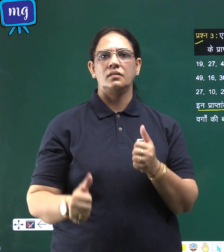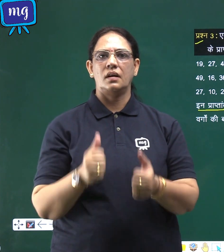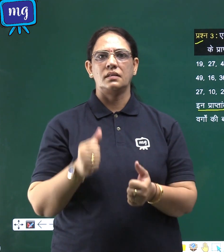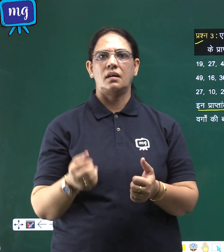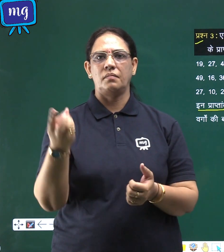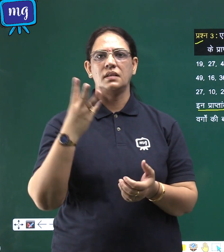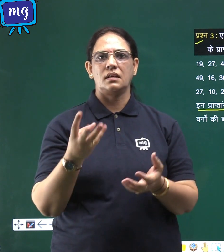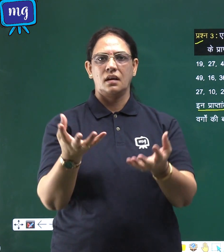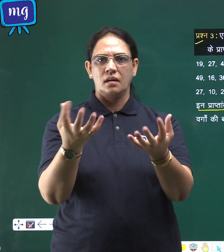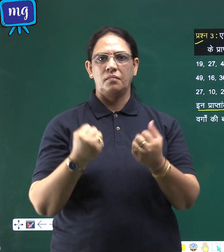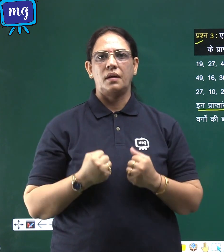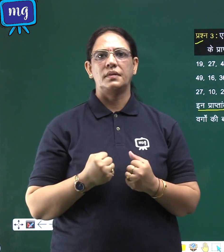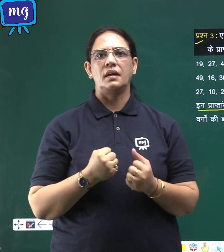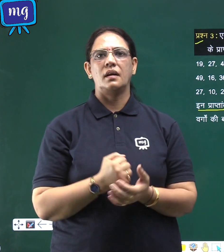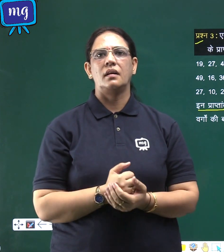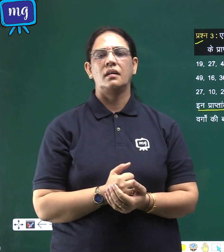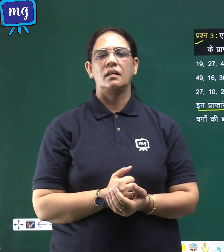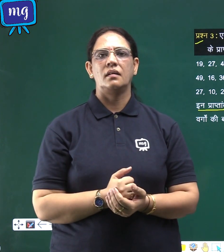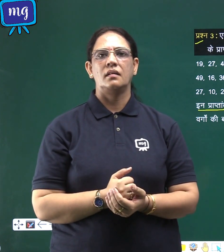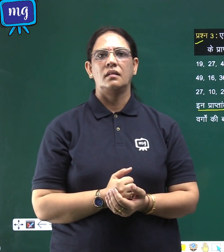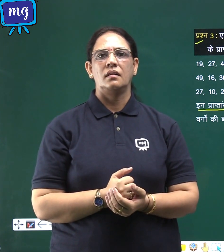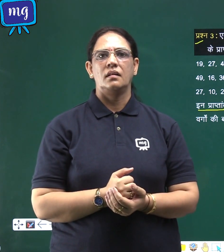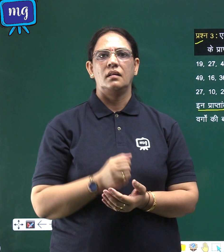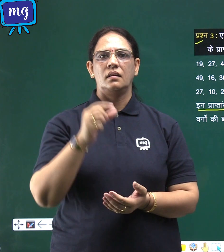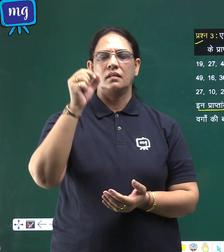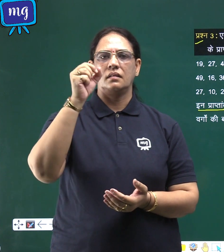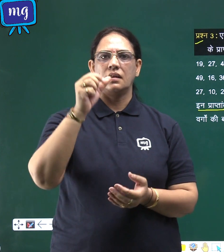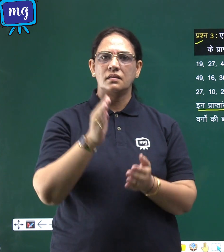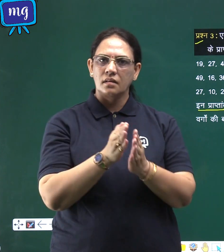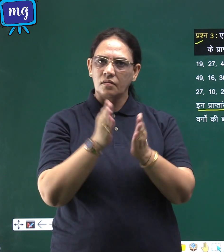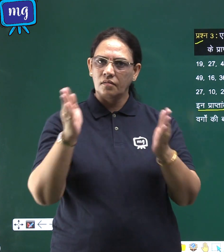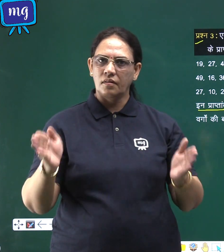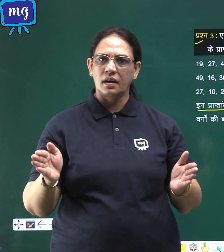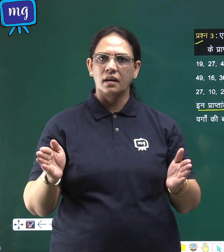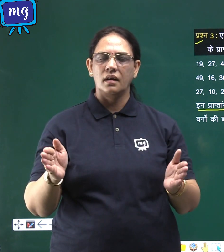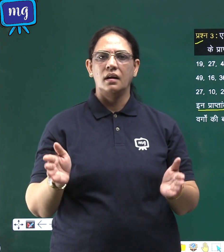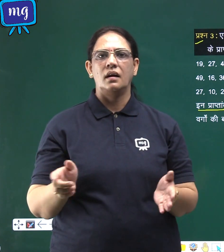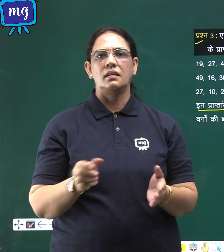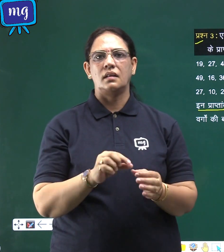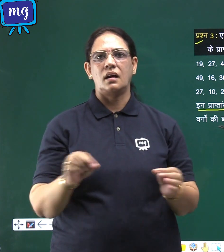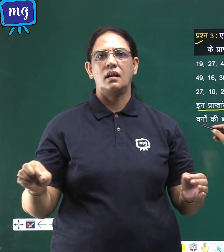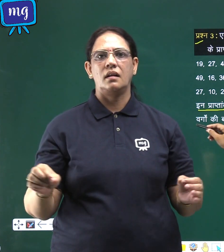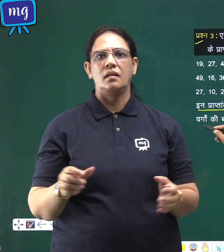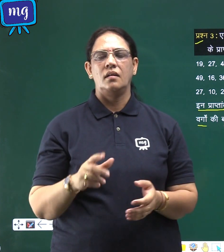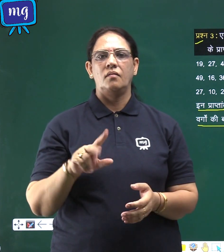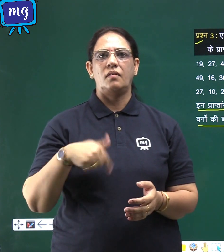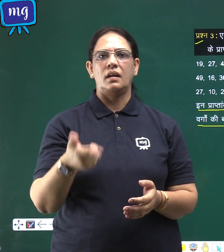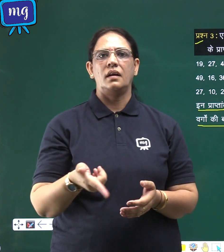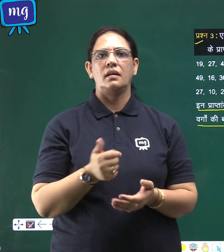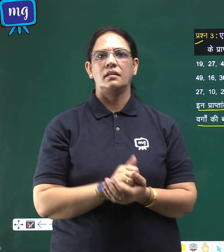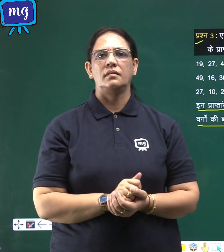दस वर्ग अंत्राल वाले